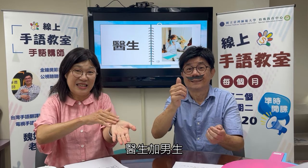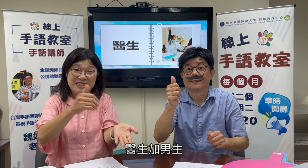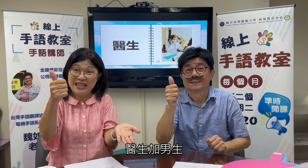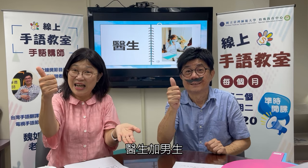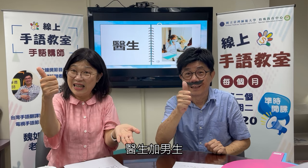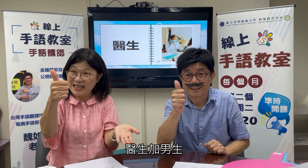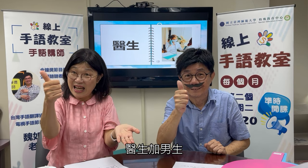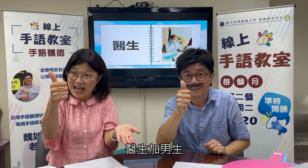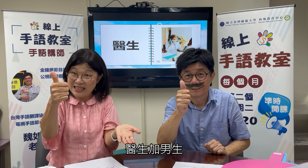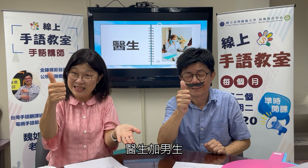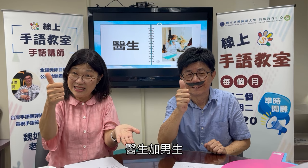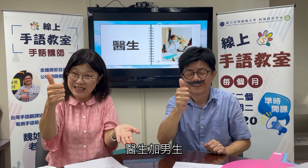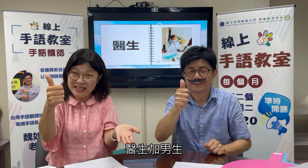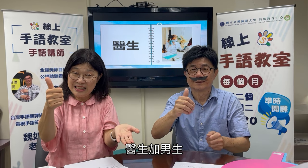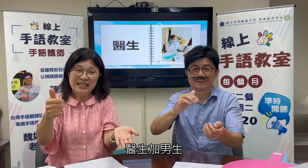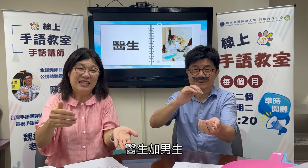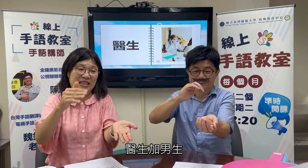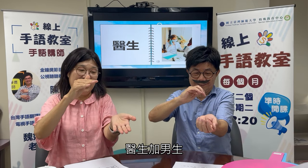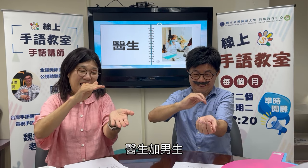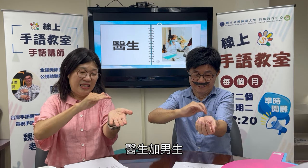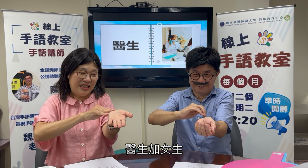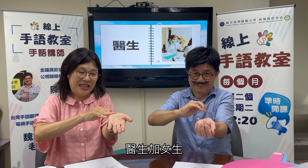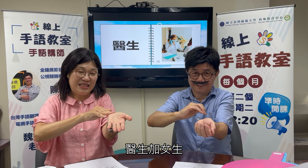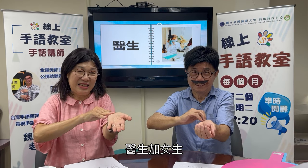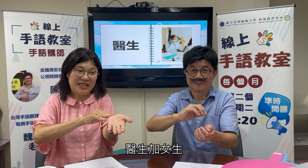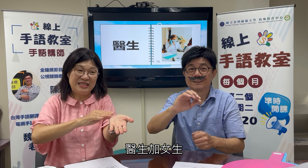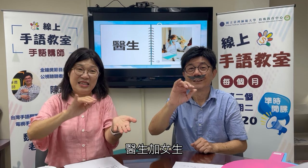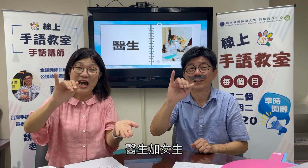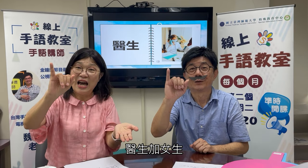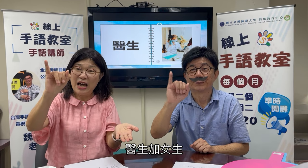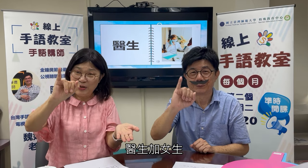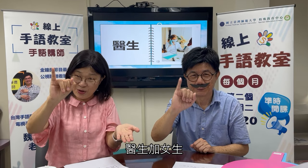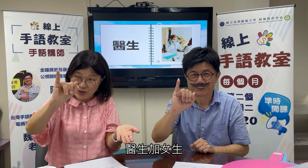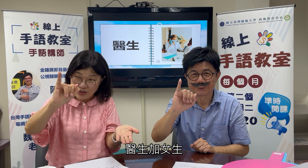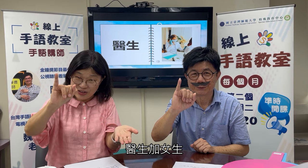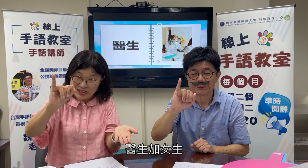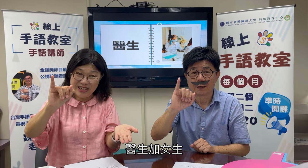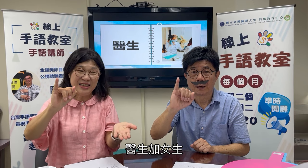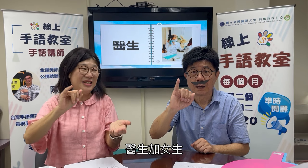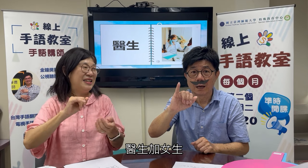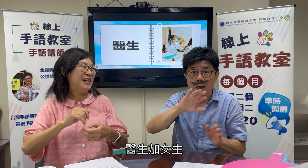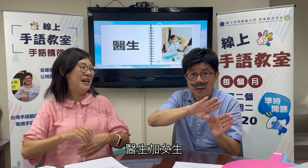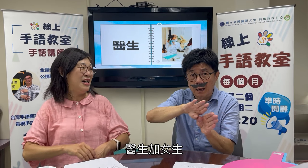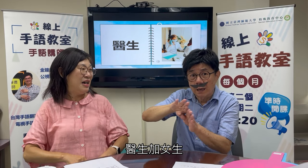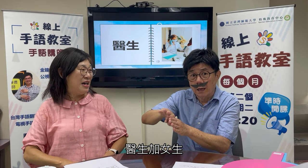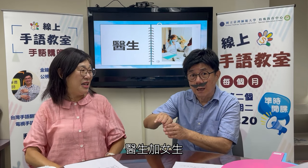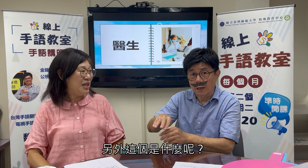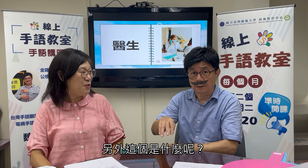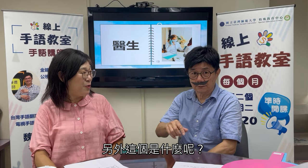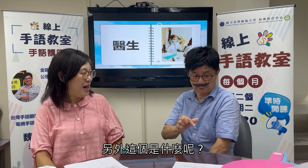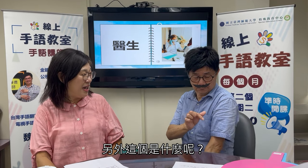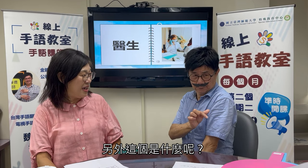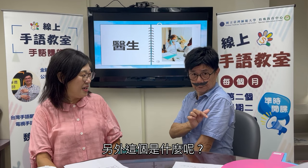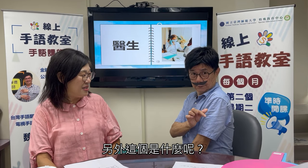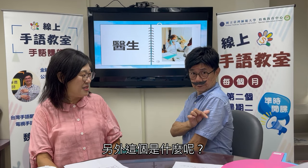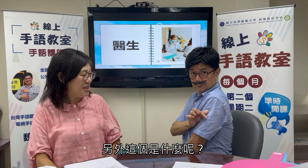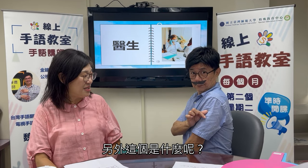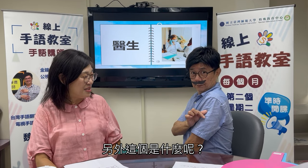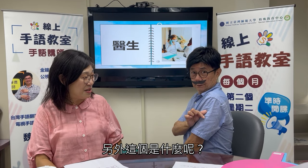加男生，医生加女生。另外这个是什么